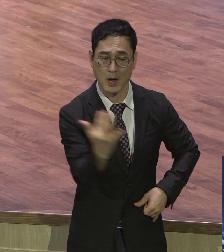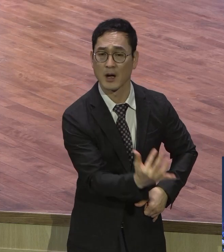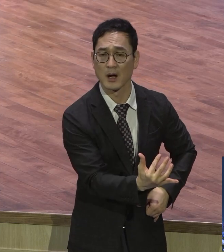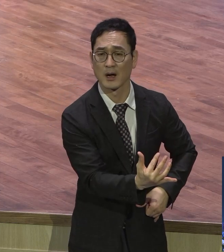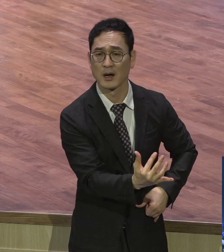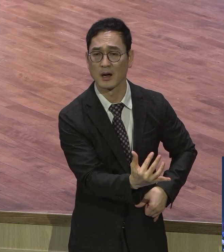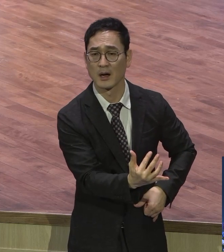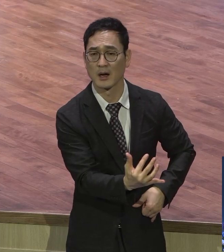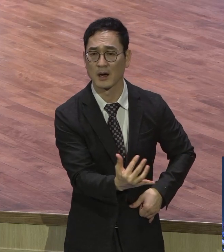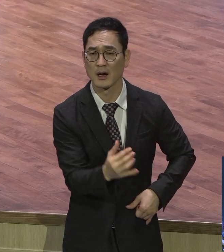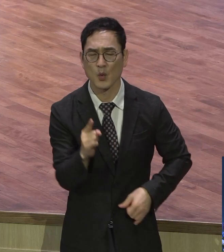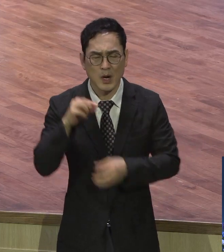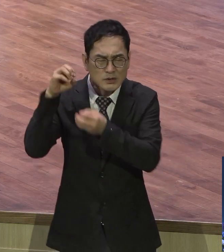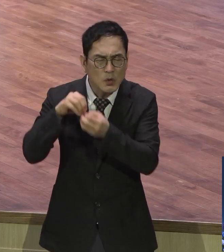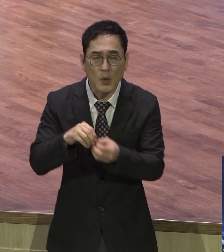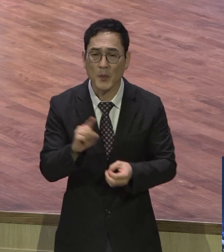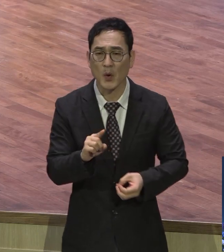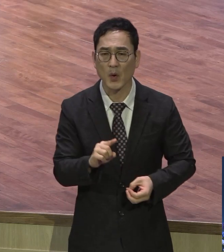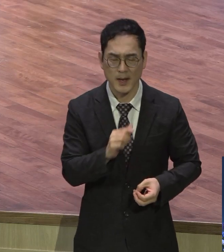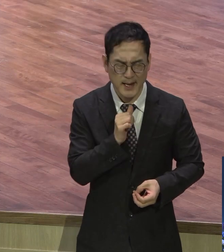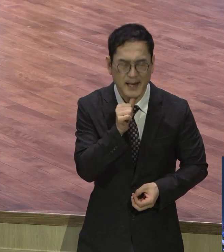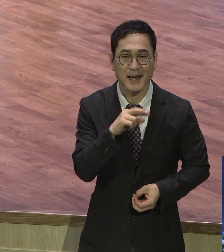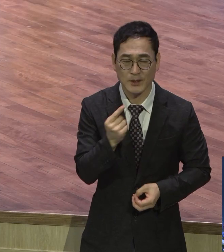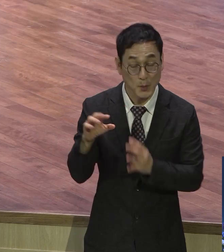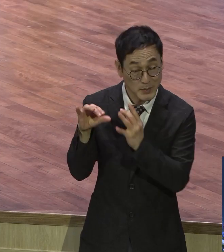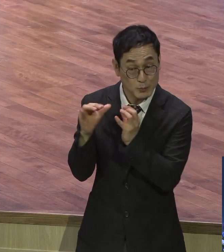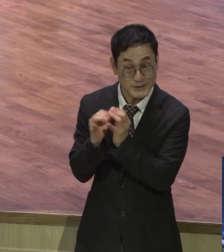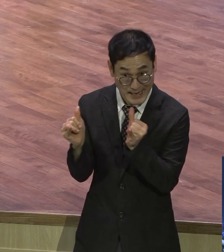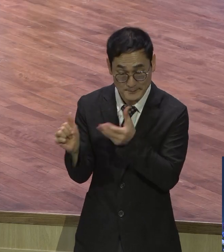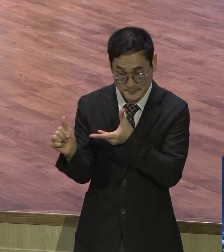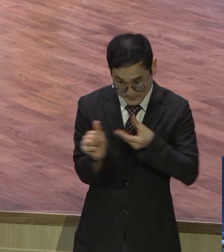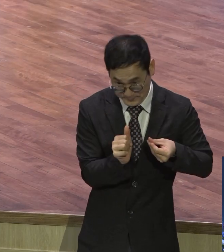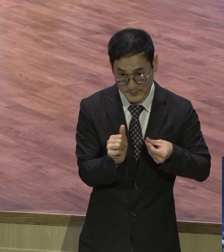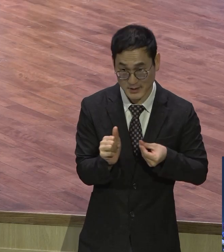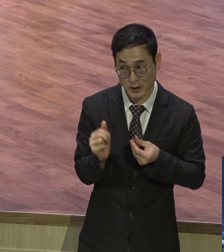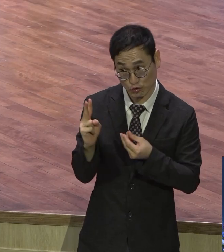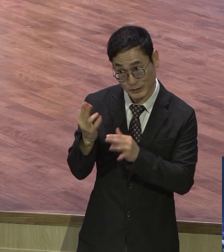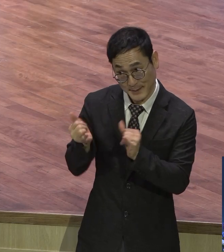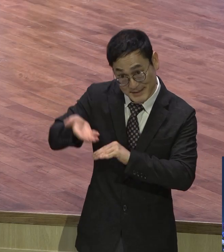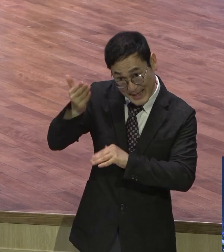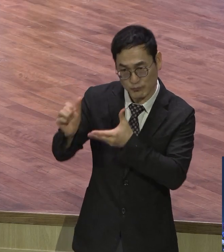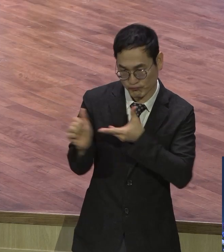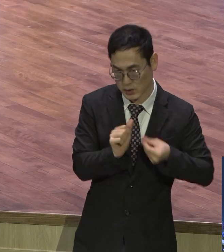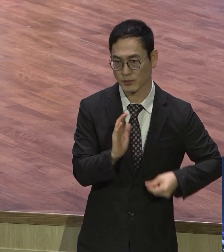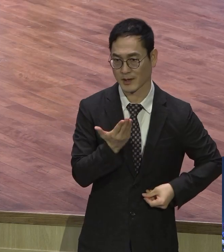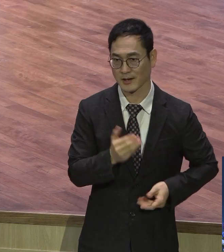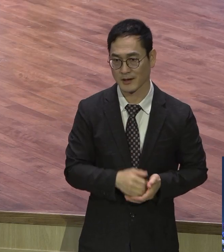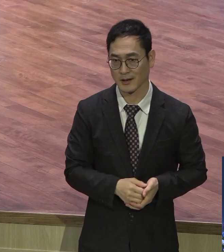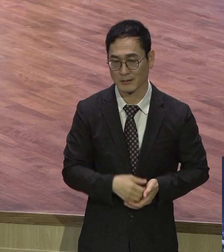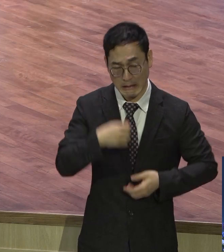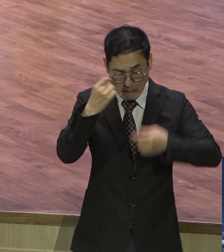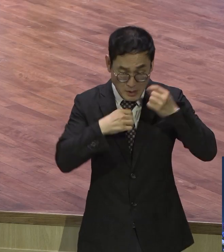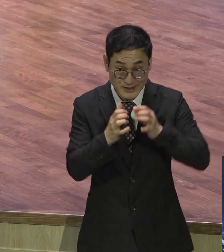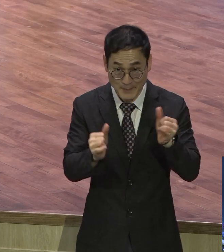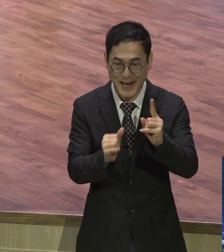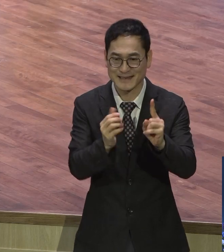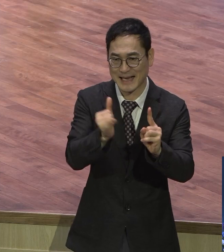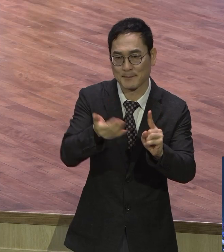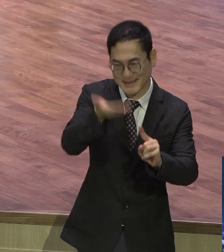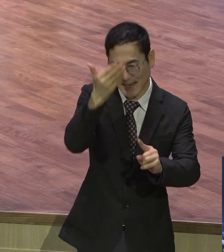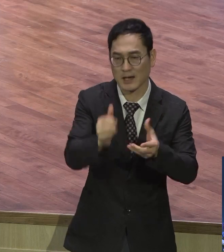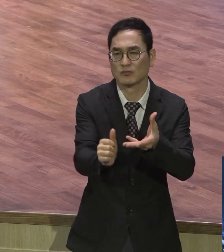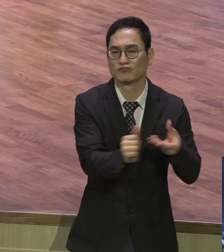유대 풍습에는 아무리 가난해도 피리부는 자 둘 이상 곡하는 자 한 사람 이상은 꼭